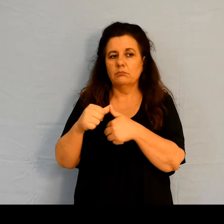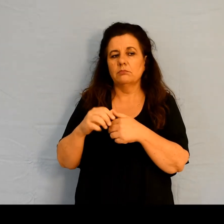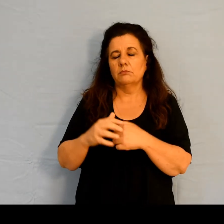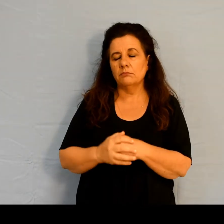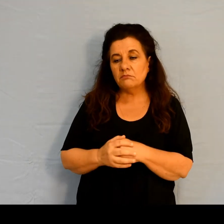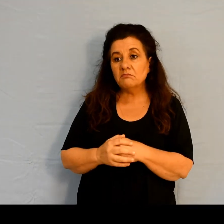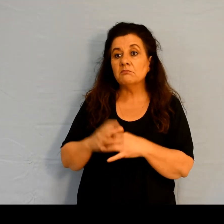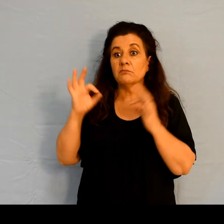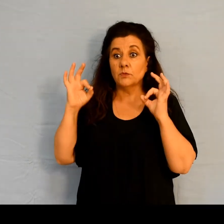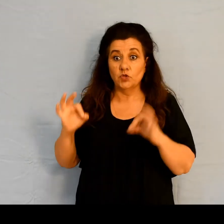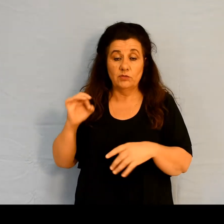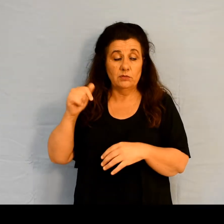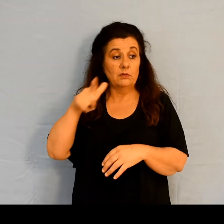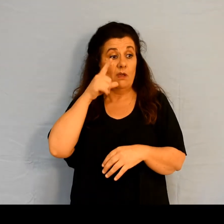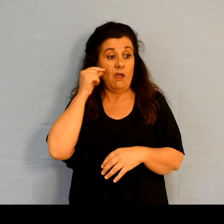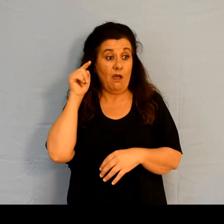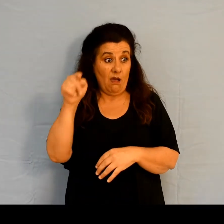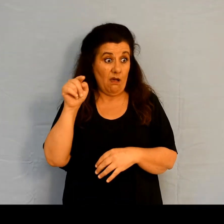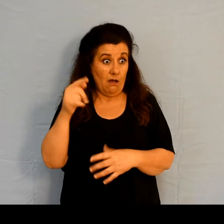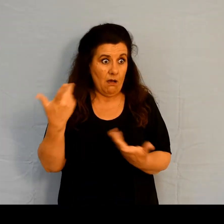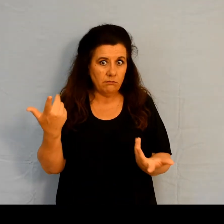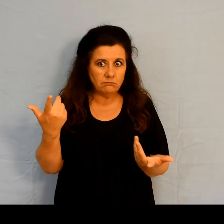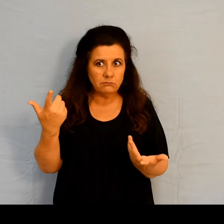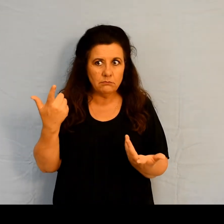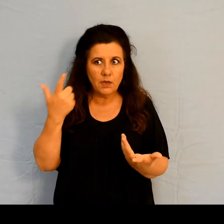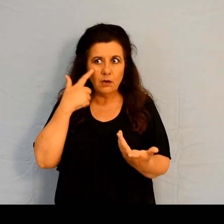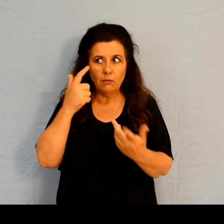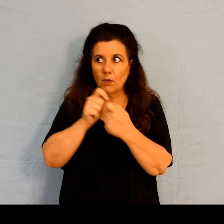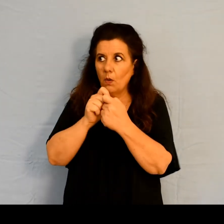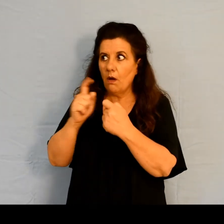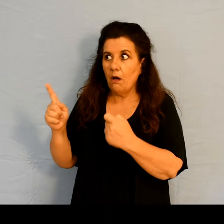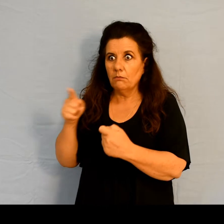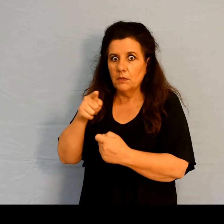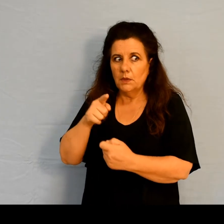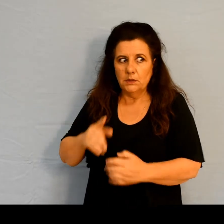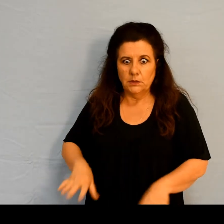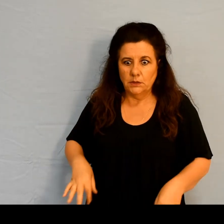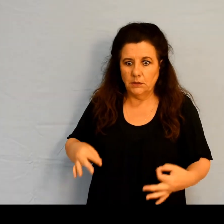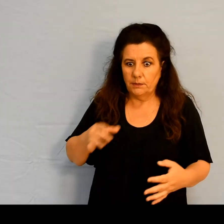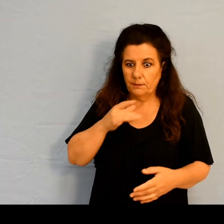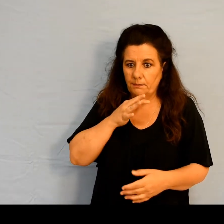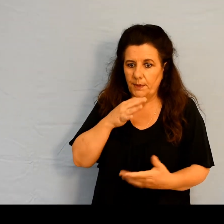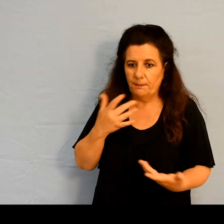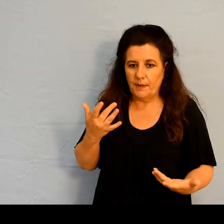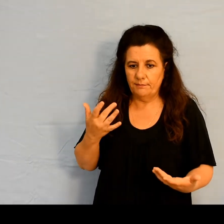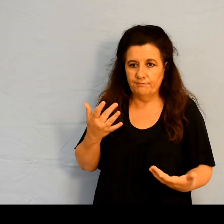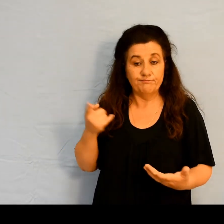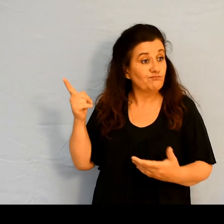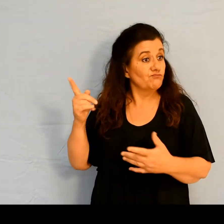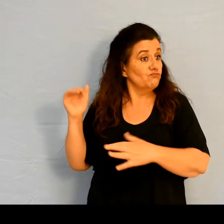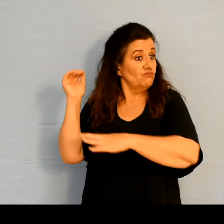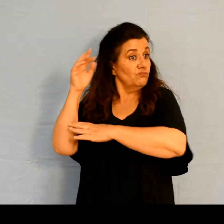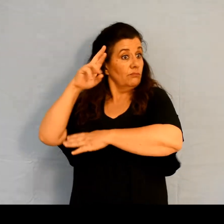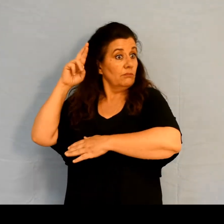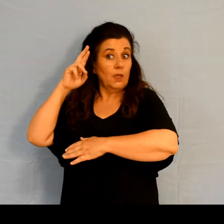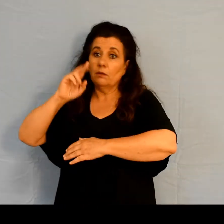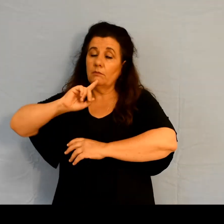Comme cet homme n'avait pas de quoi rembourser, le maître ordonna de le vendre avec sa